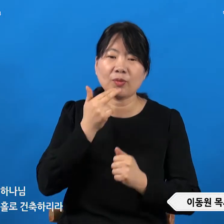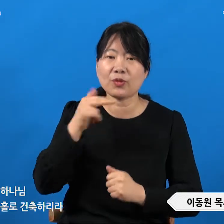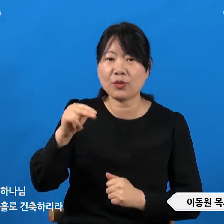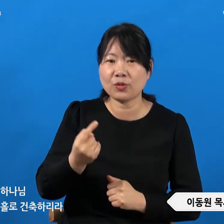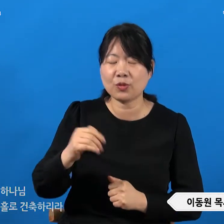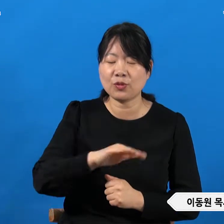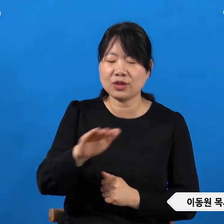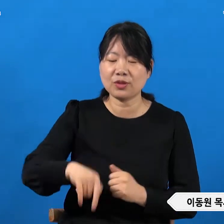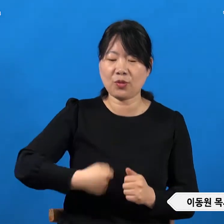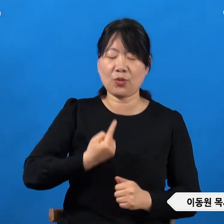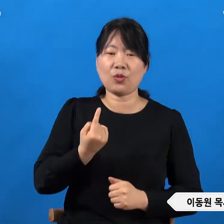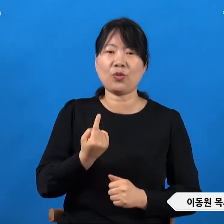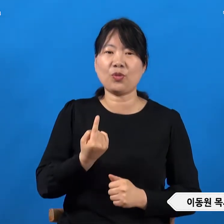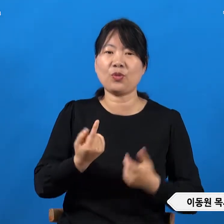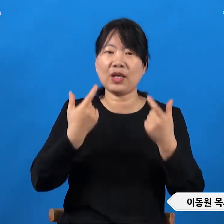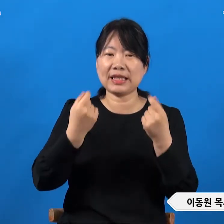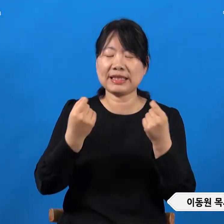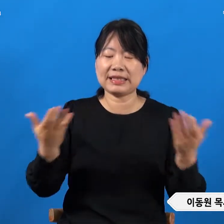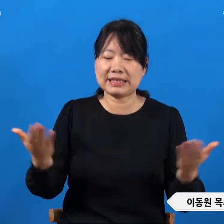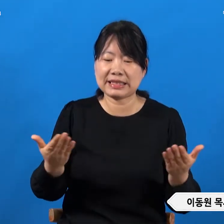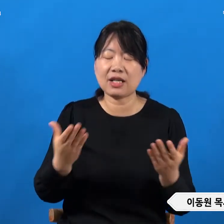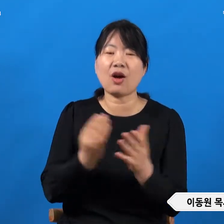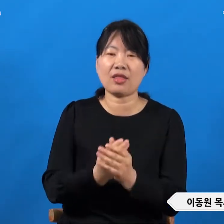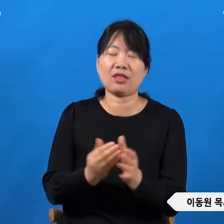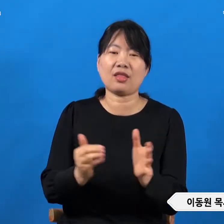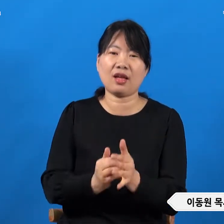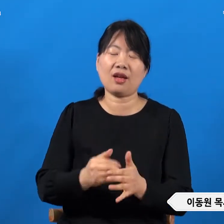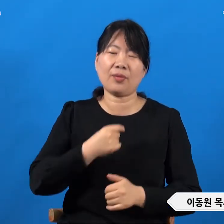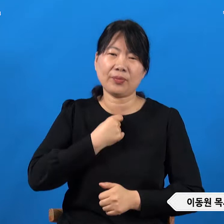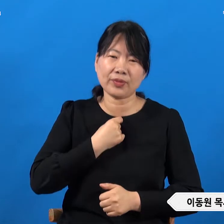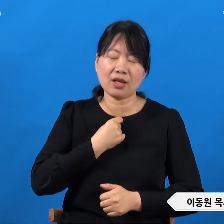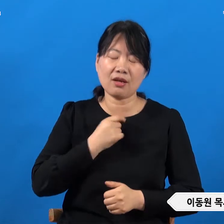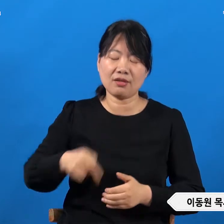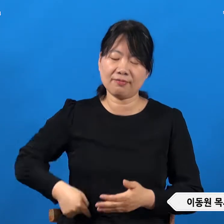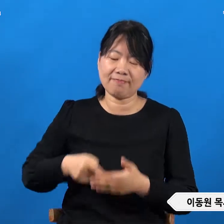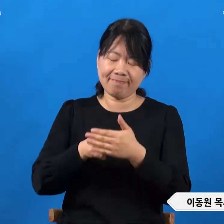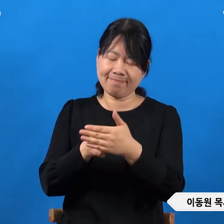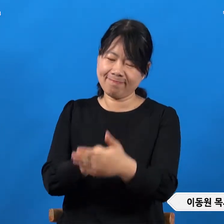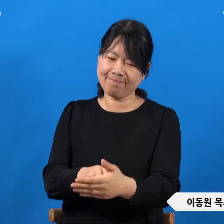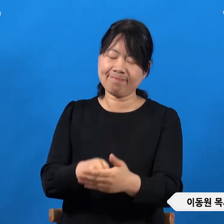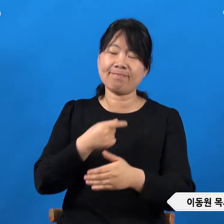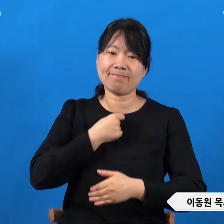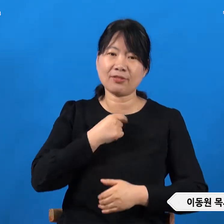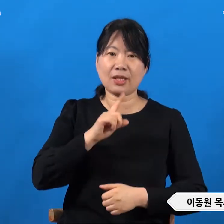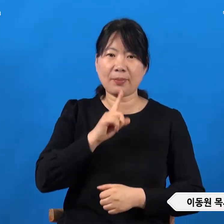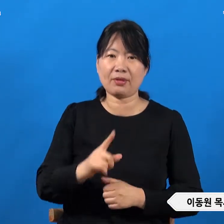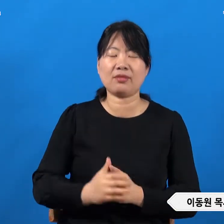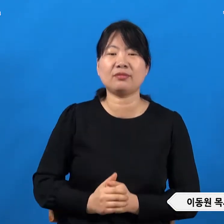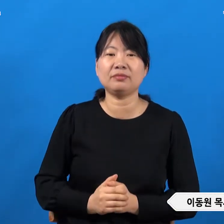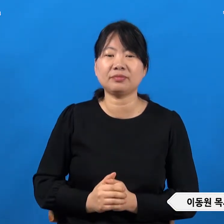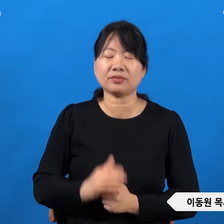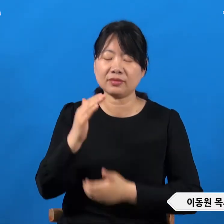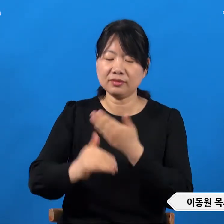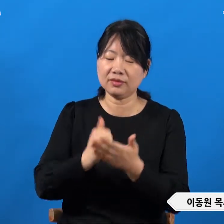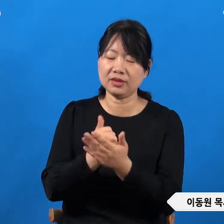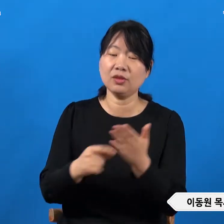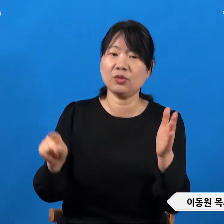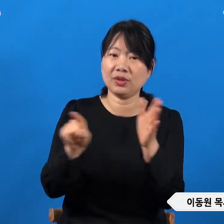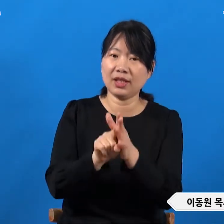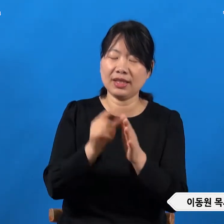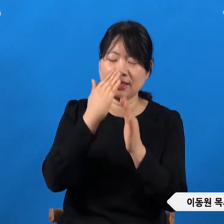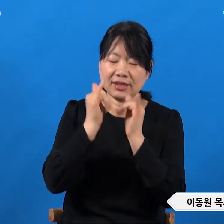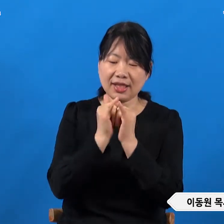해도 우리 홀로라도 이 일을 완성하겠다. 초지일관하겠다는 것입니다. 하나님을